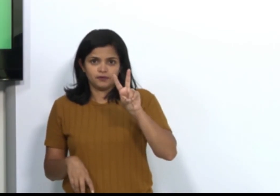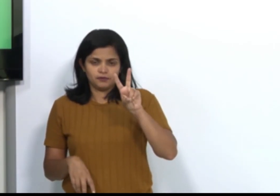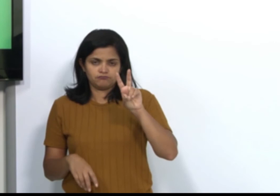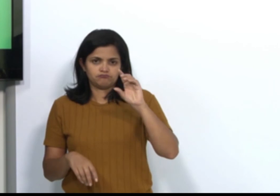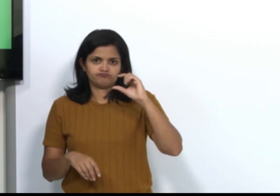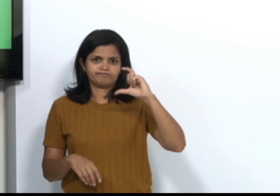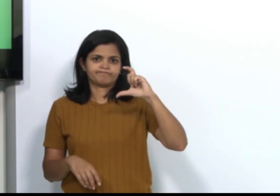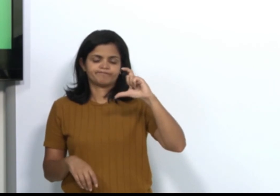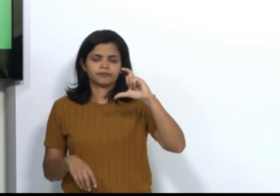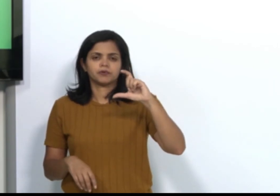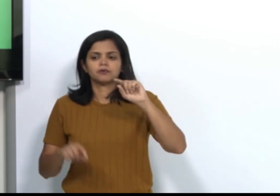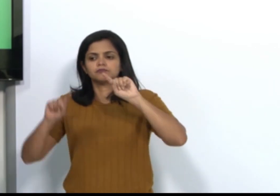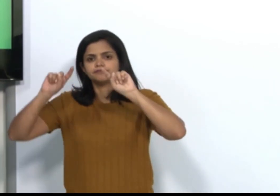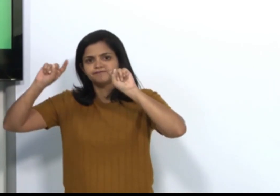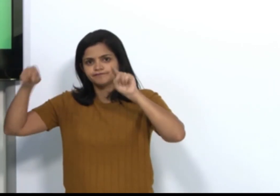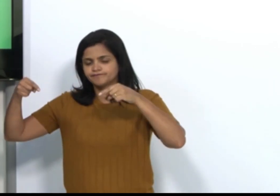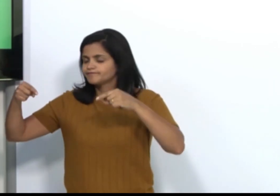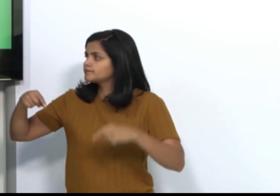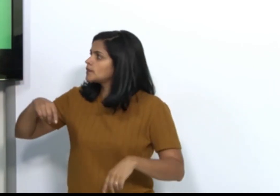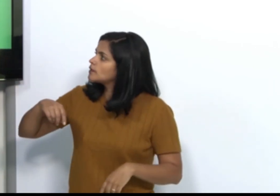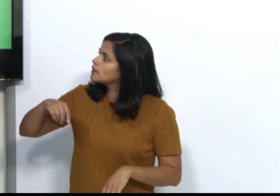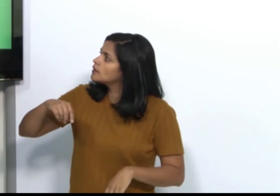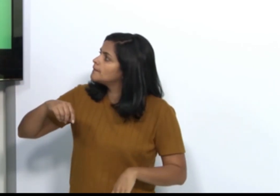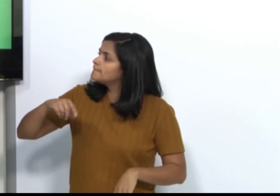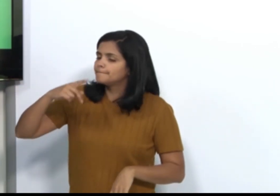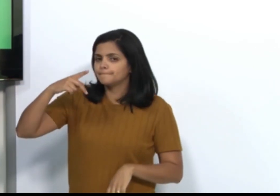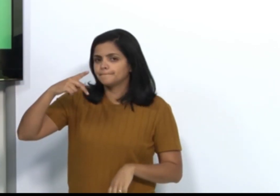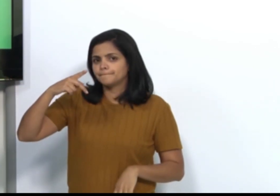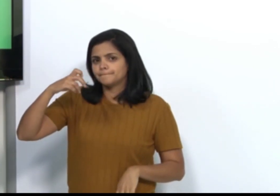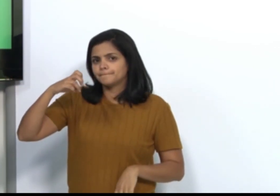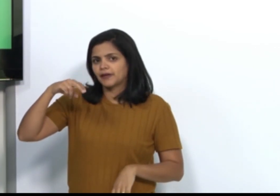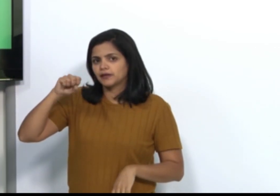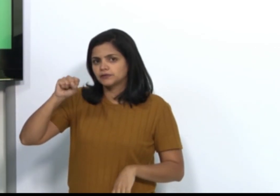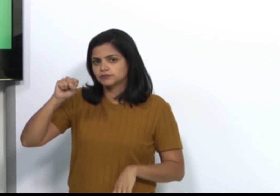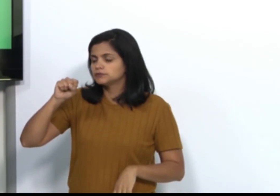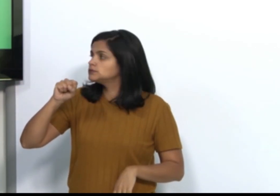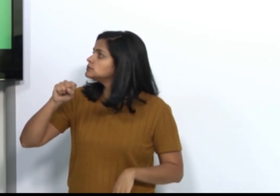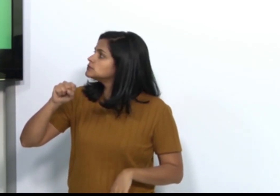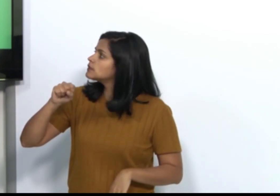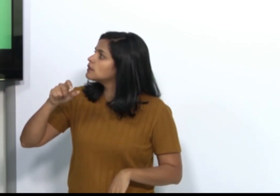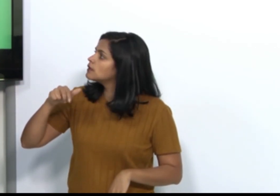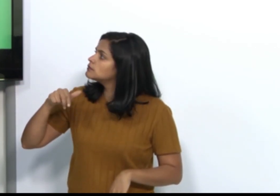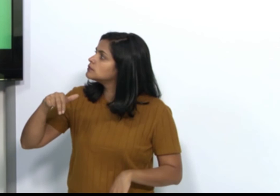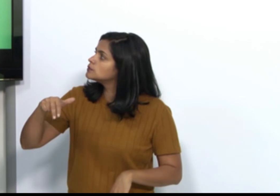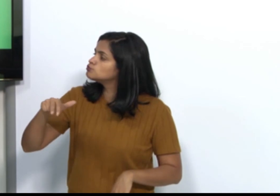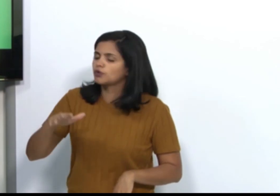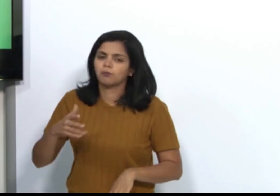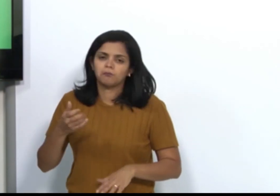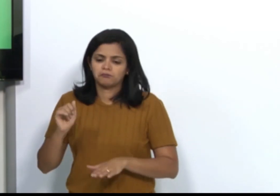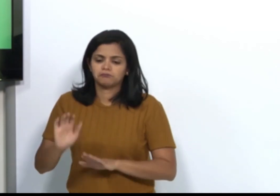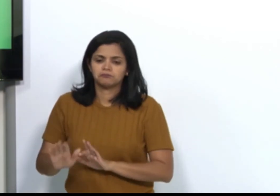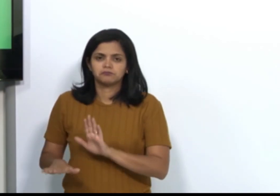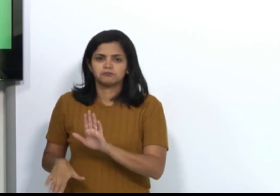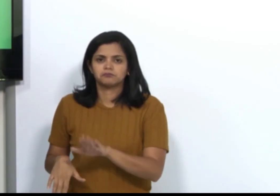Eu coloco DV com esses símbolos, pés,